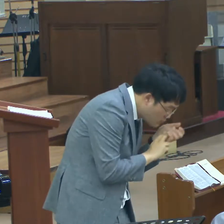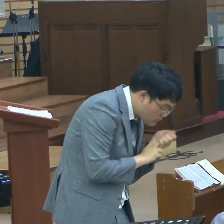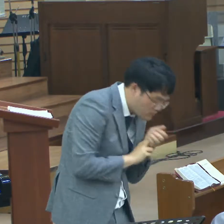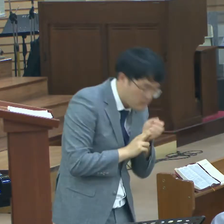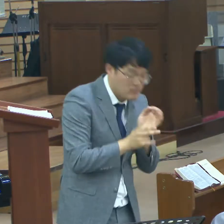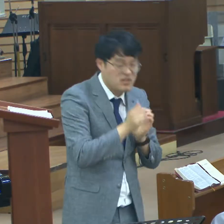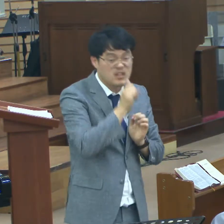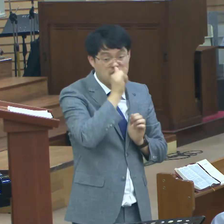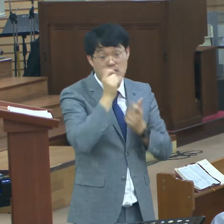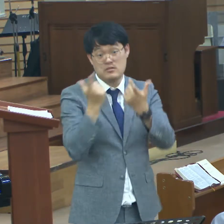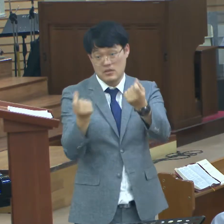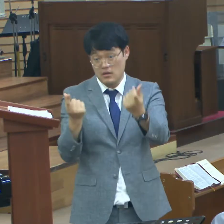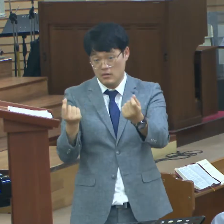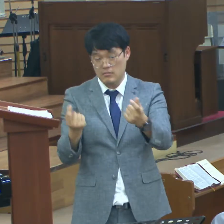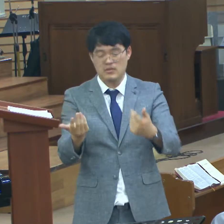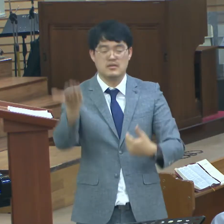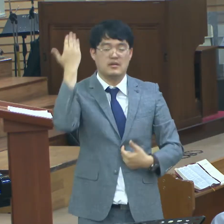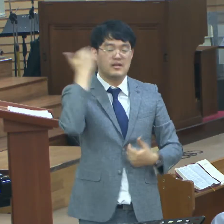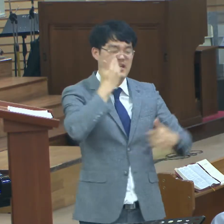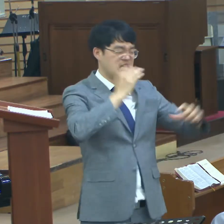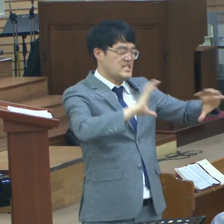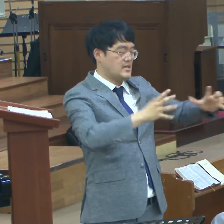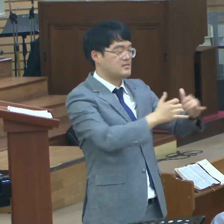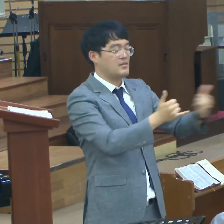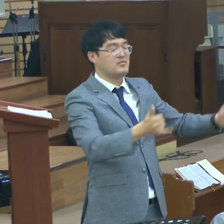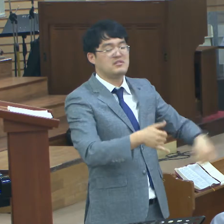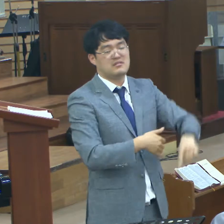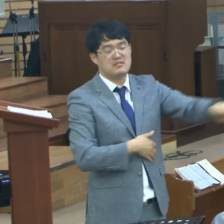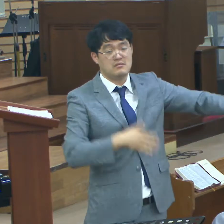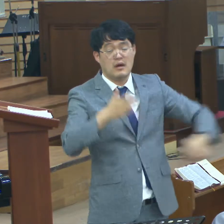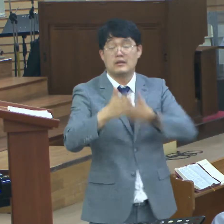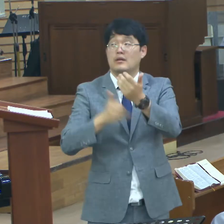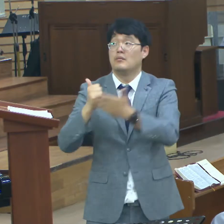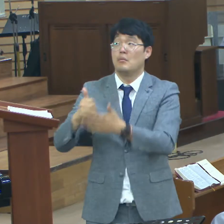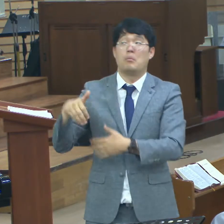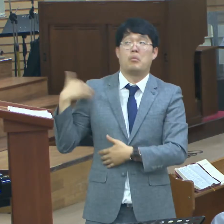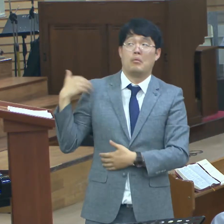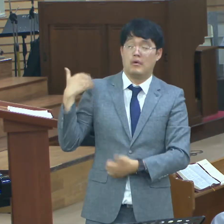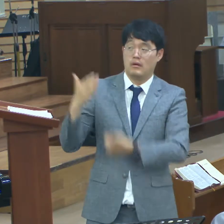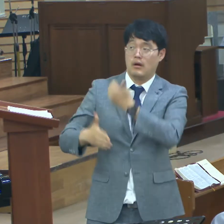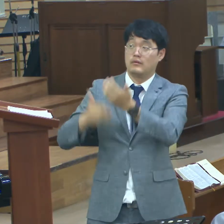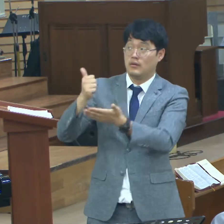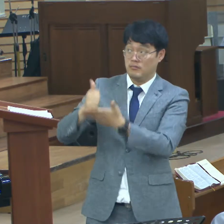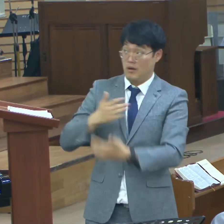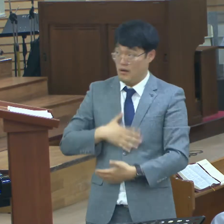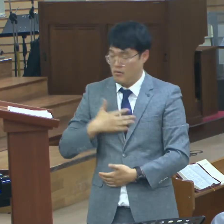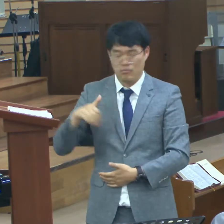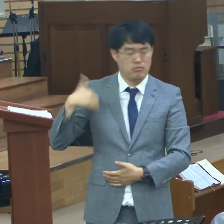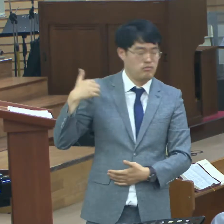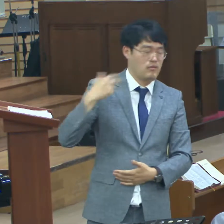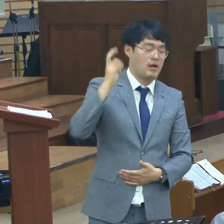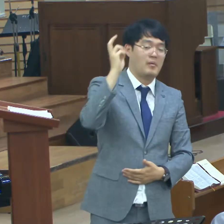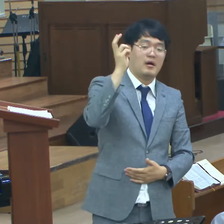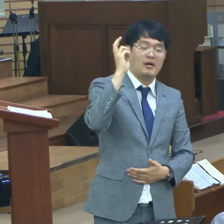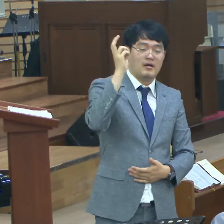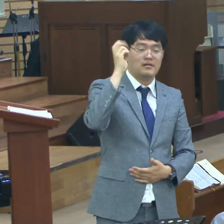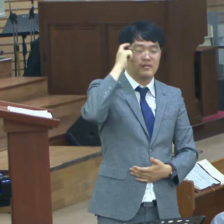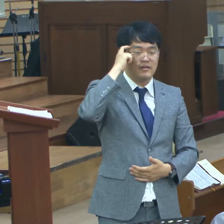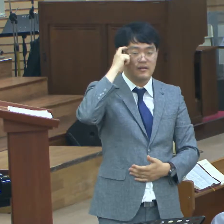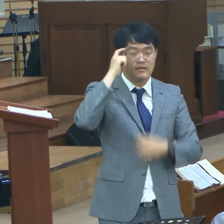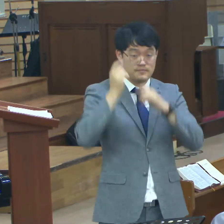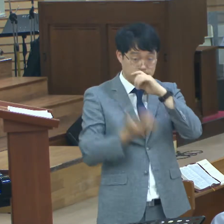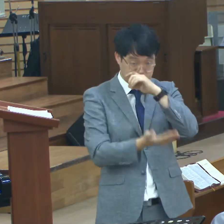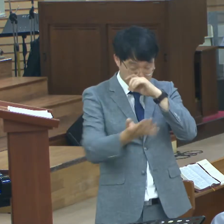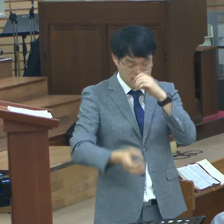그 경지에 이르렀다 하는 거예요. 시편 14편 1절에 어리석은 자는 그 마음에 이르기를 하나님이 없다